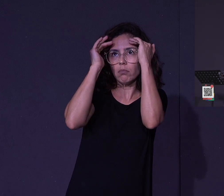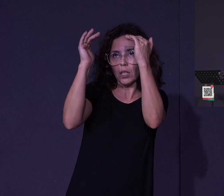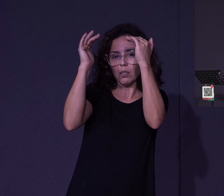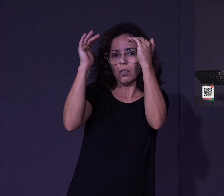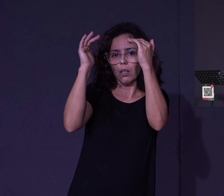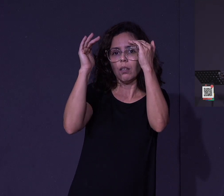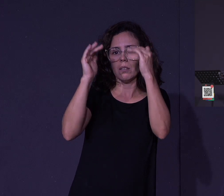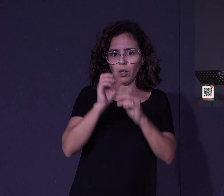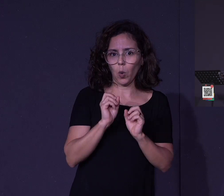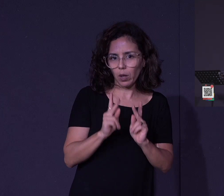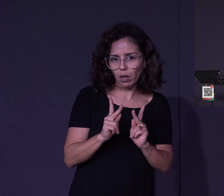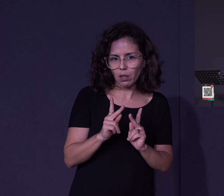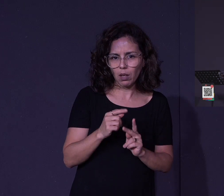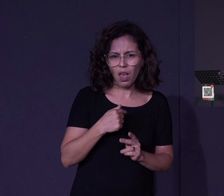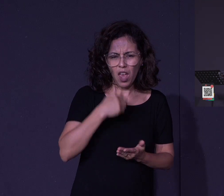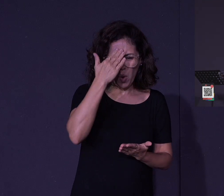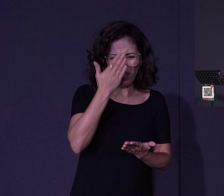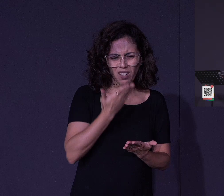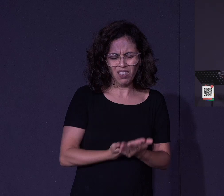creio em coincidências.